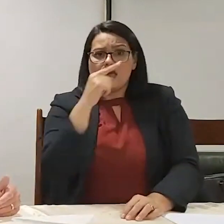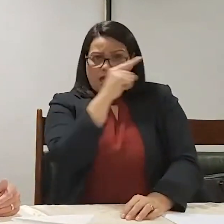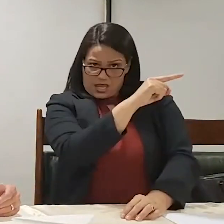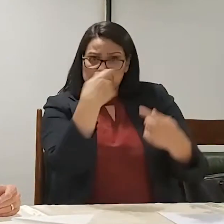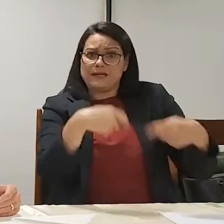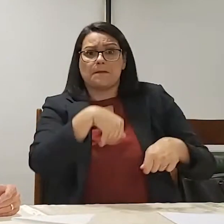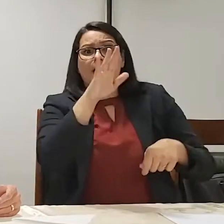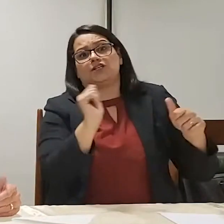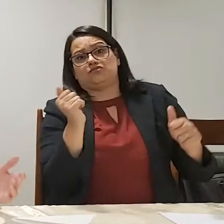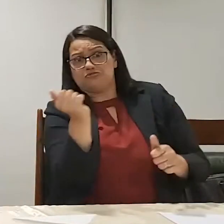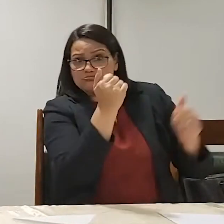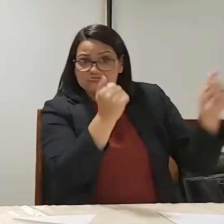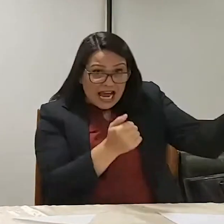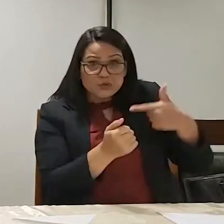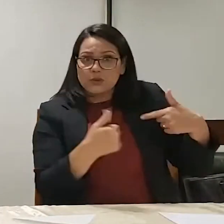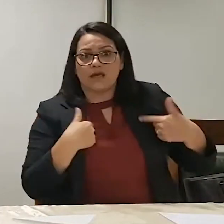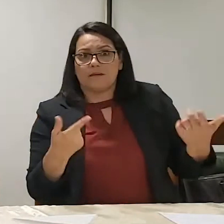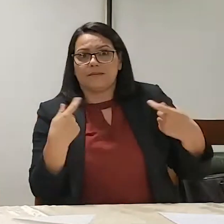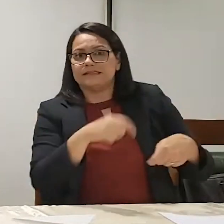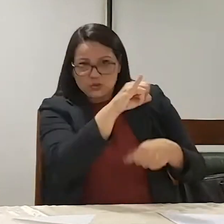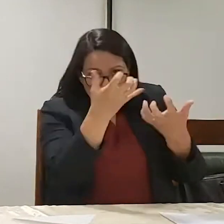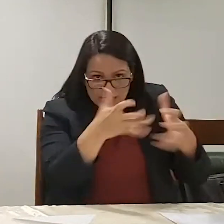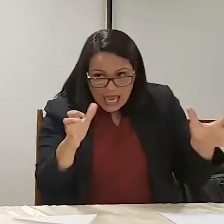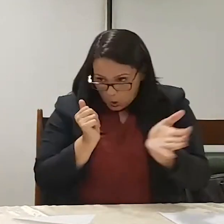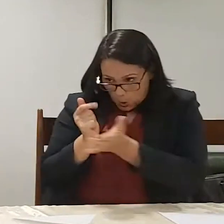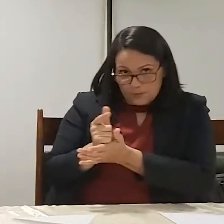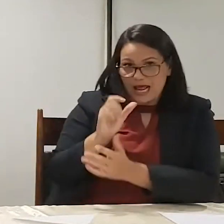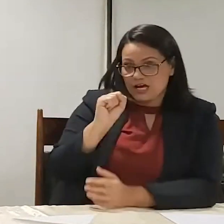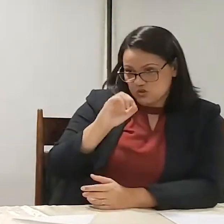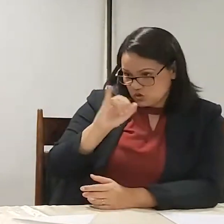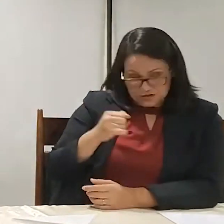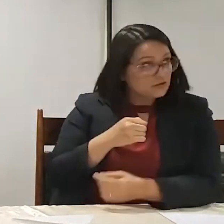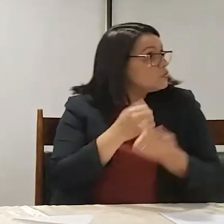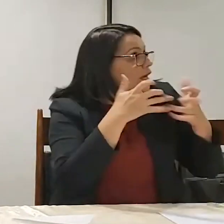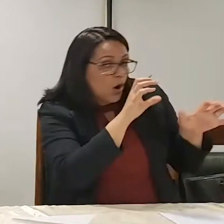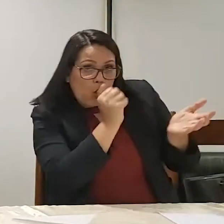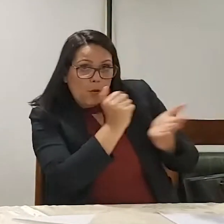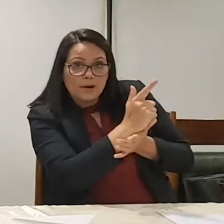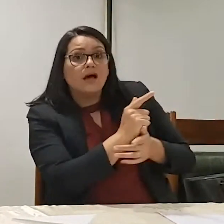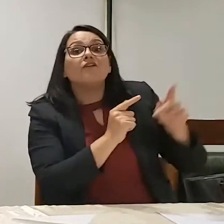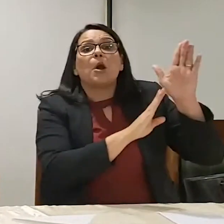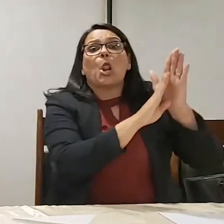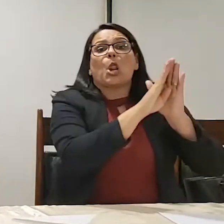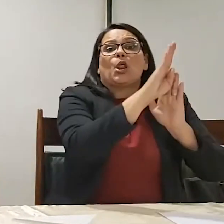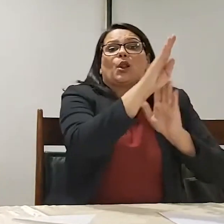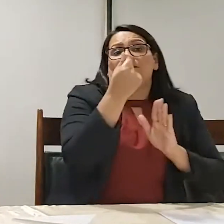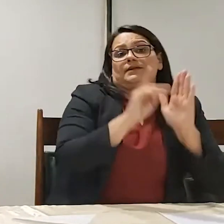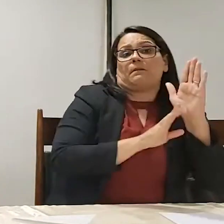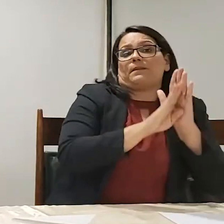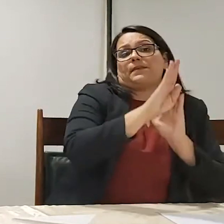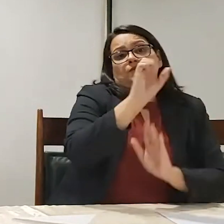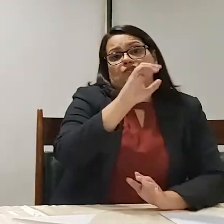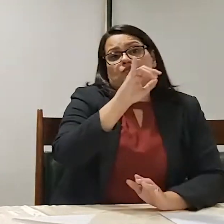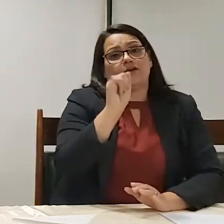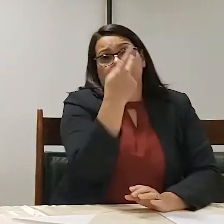do que nós. Se não importarem mais soja nossa, o preço da soja que sai de outros países vai lá para cima. Fica